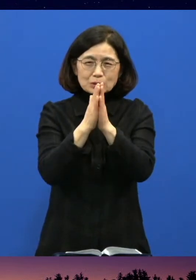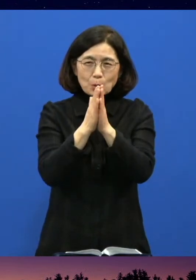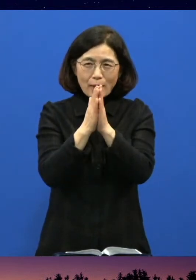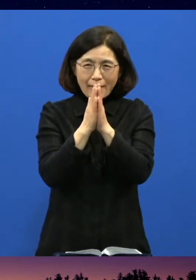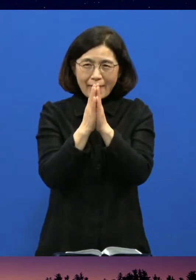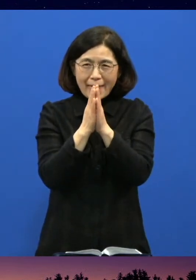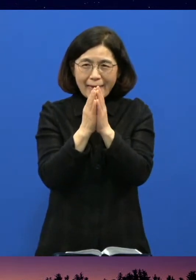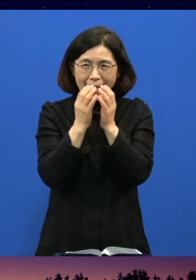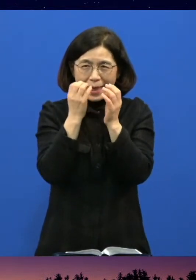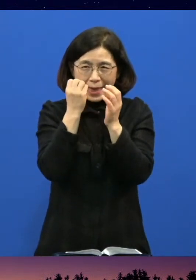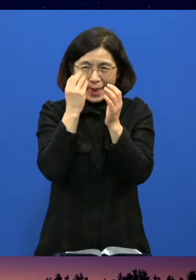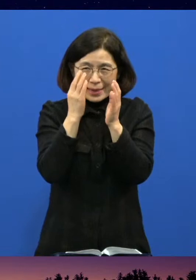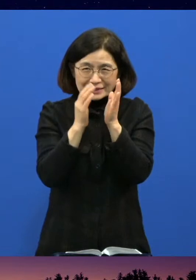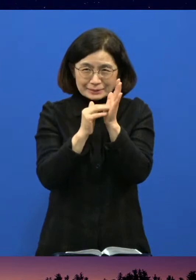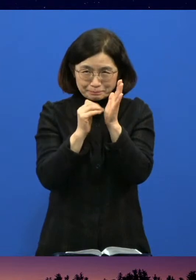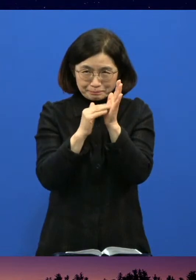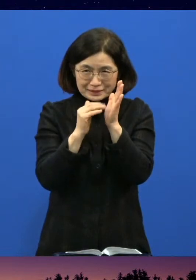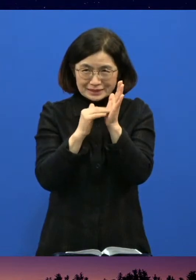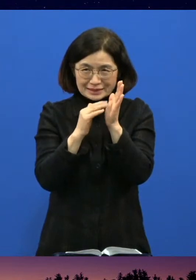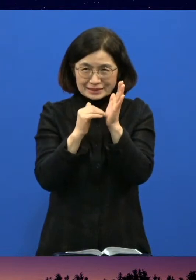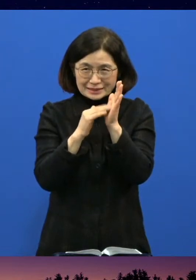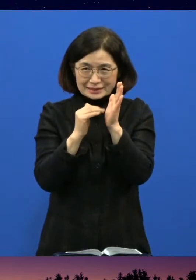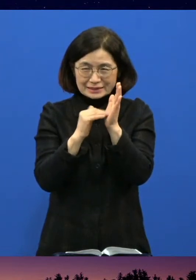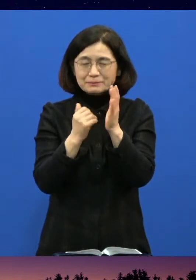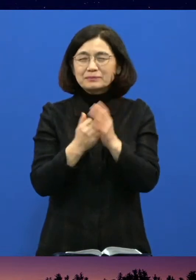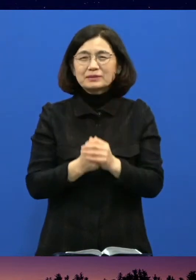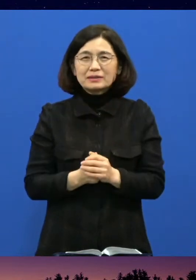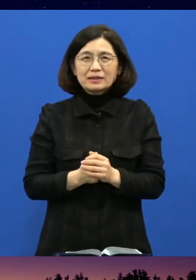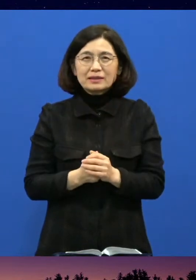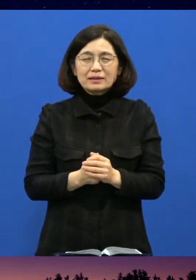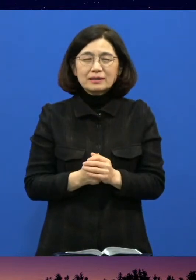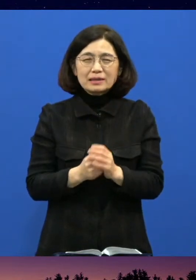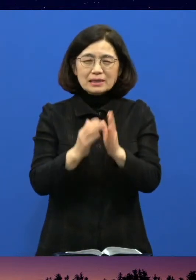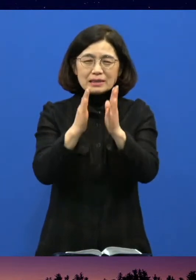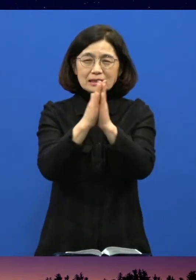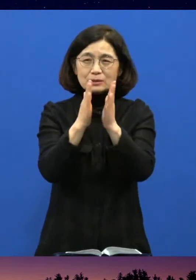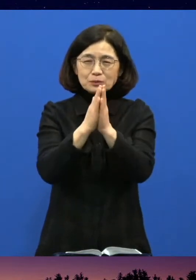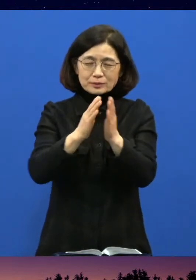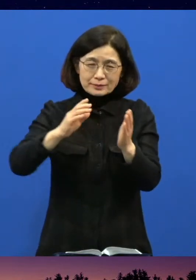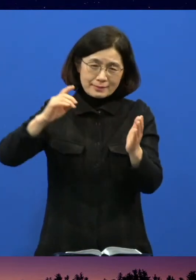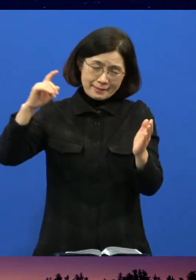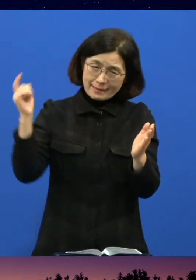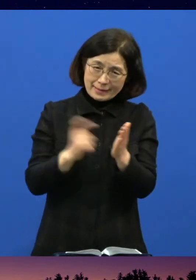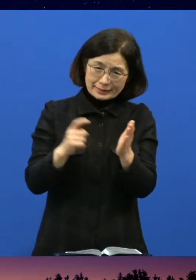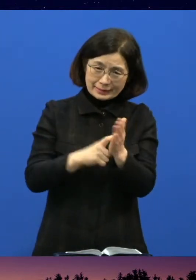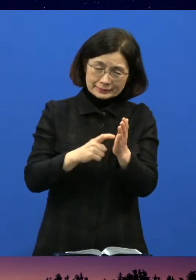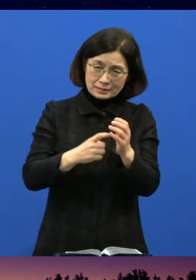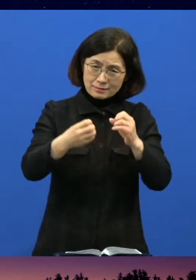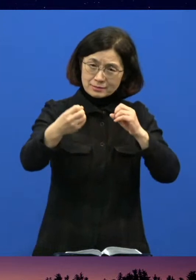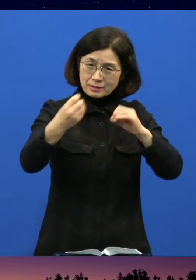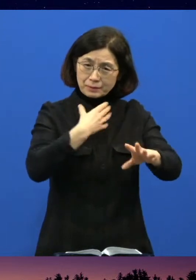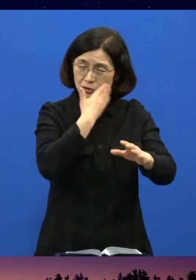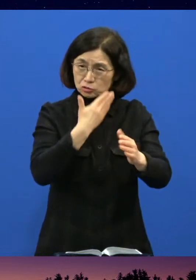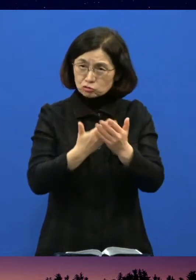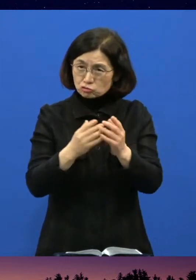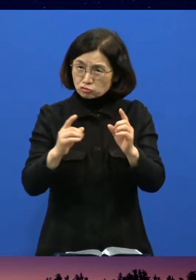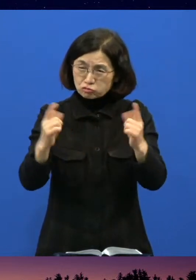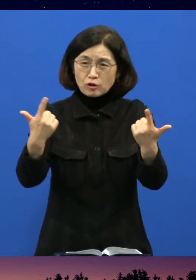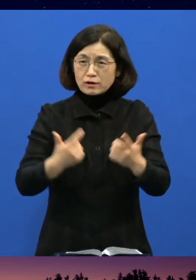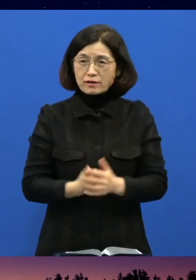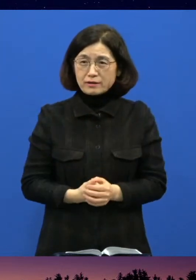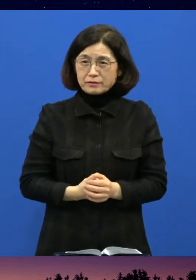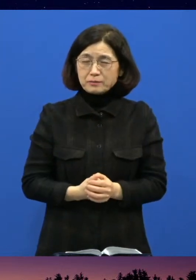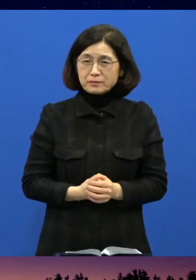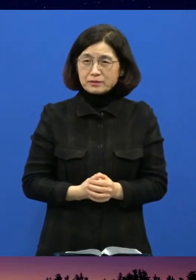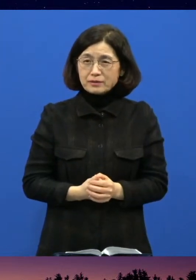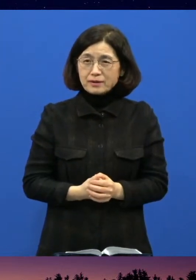때문에 기도는 당장 응답 받는 것이 중요한 게 아니라는 거예요.